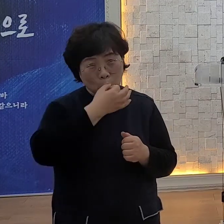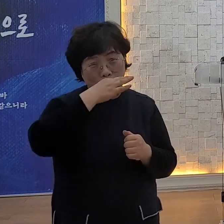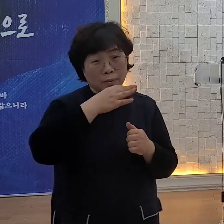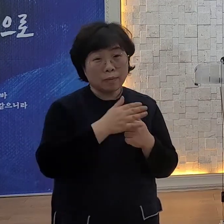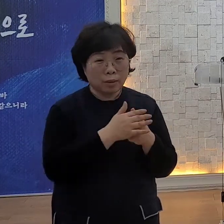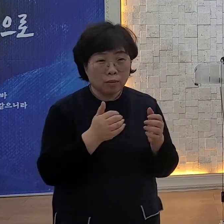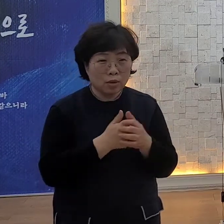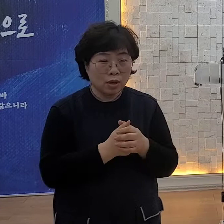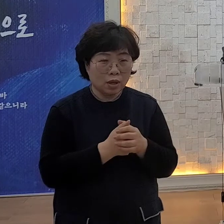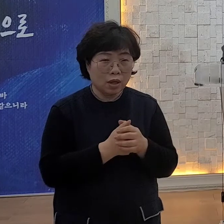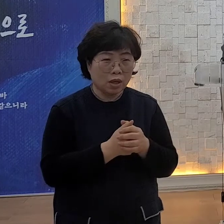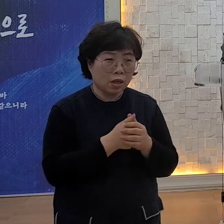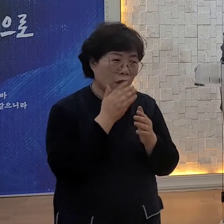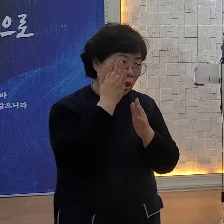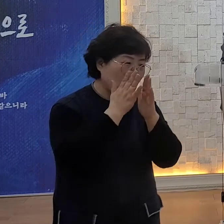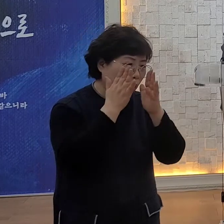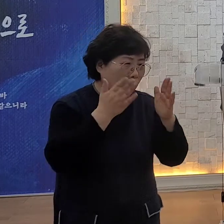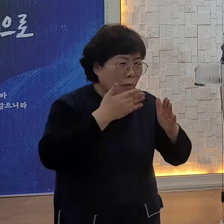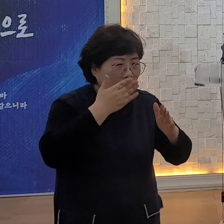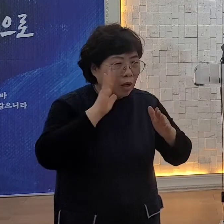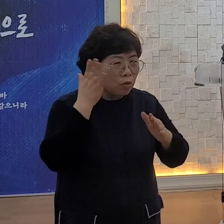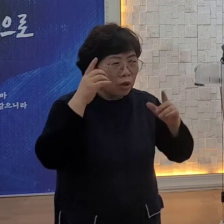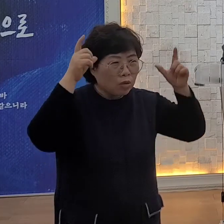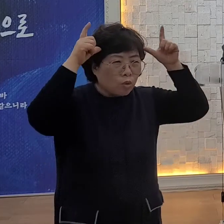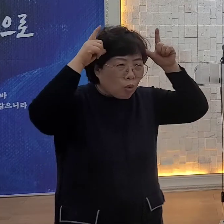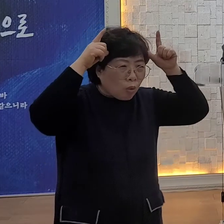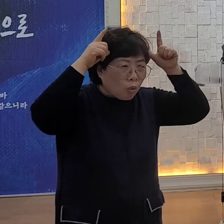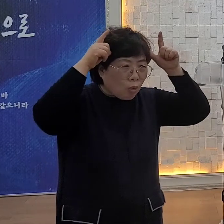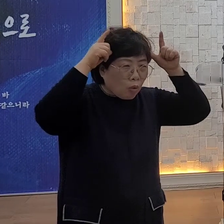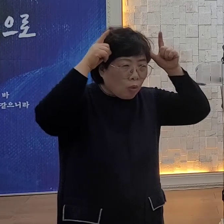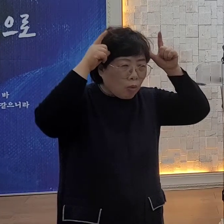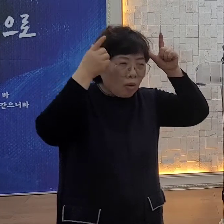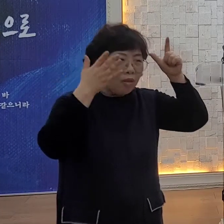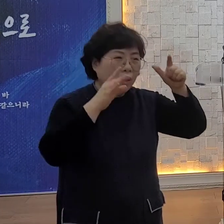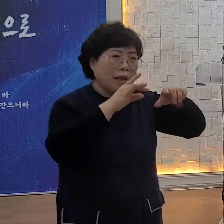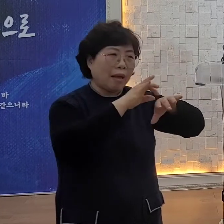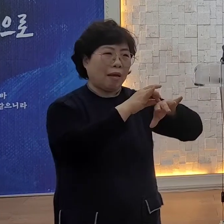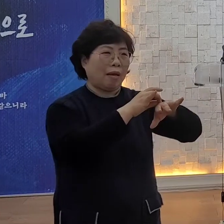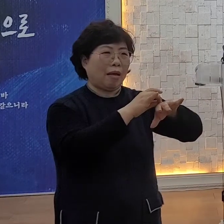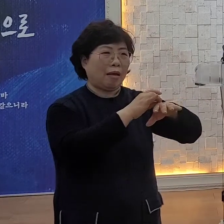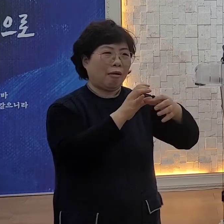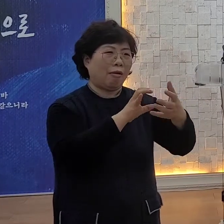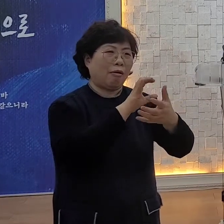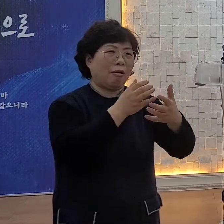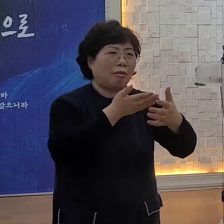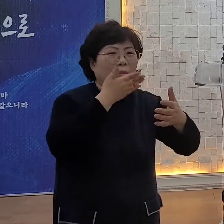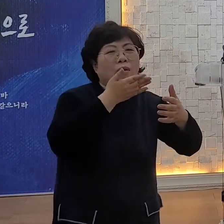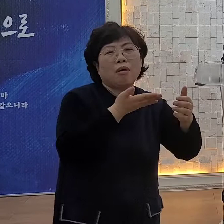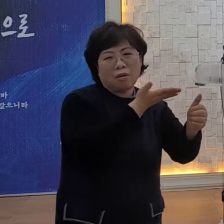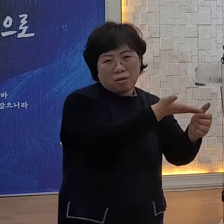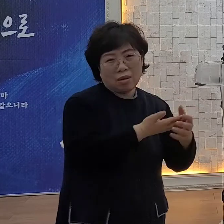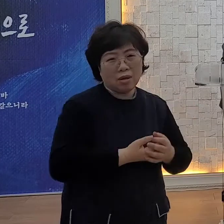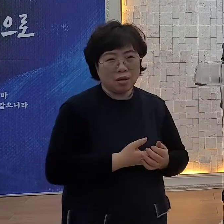그러니까 초식 동물에게 뭘 먹였냐면 동물성 사료를 먹였어요.